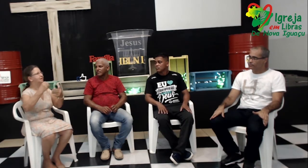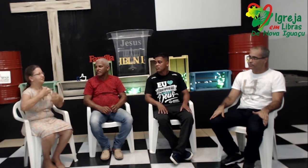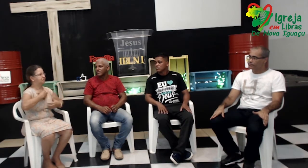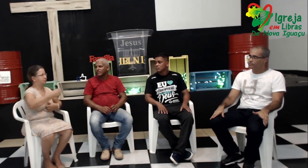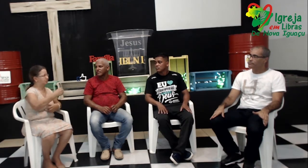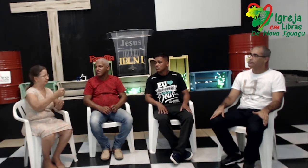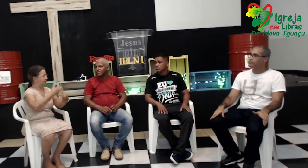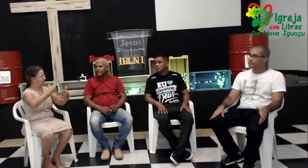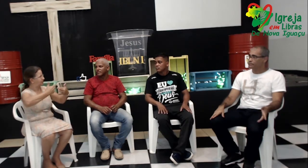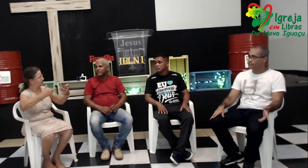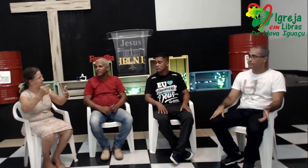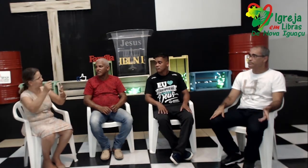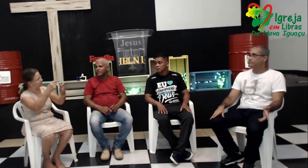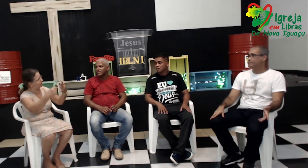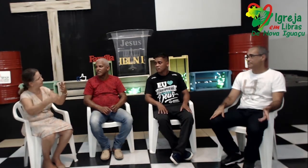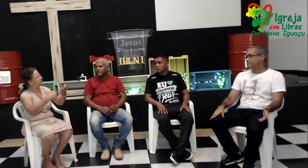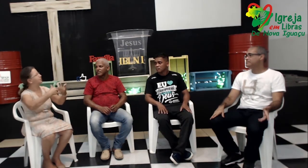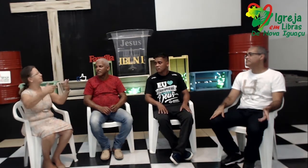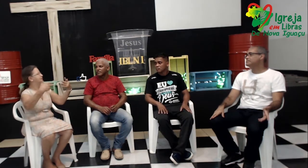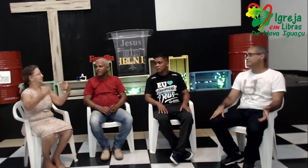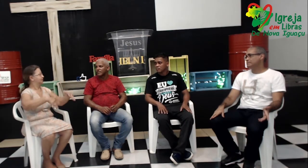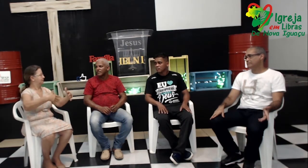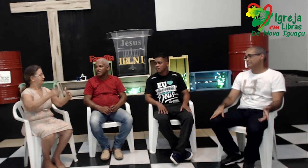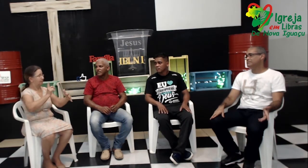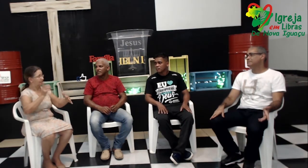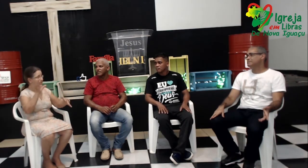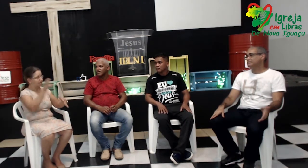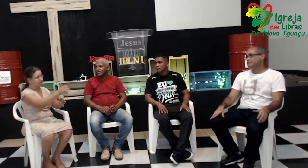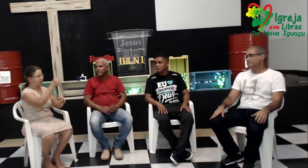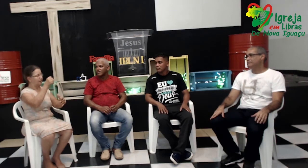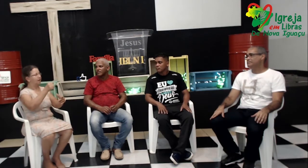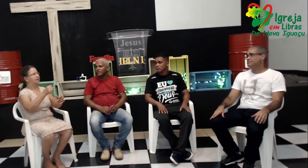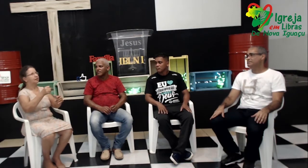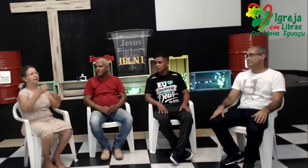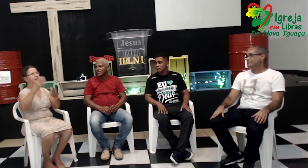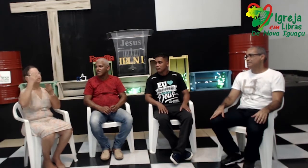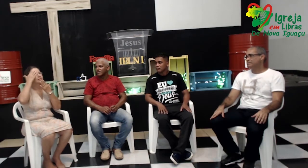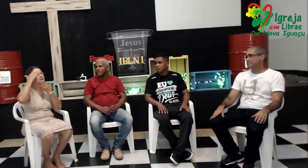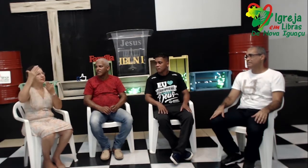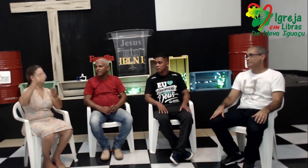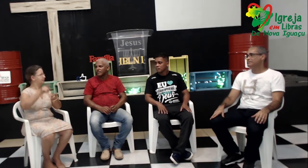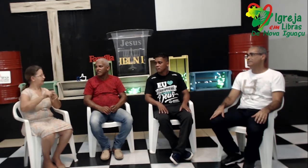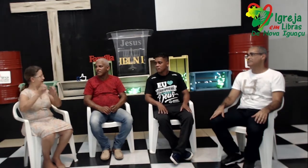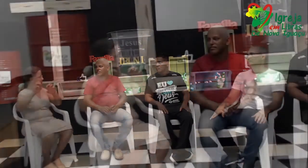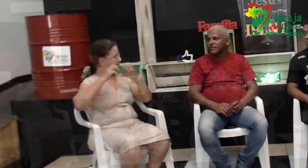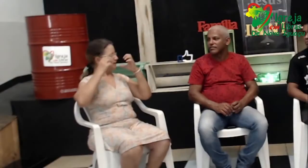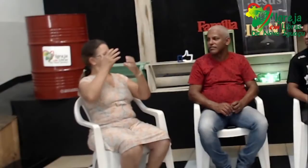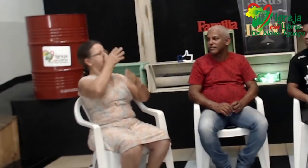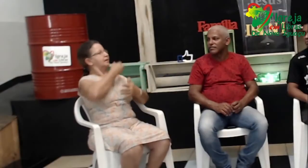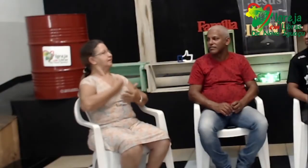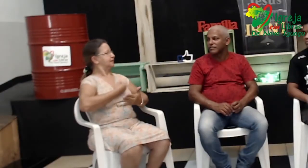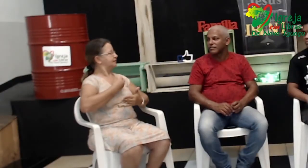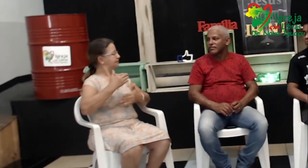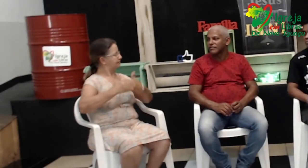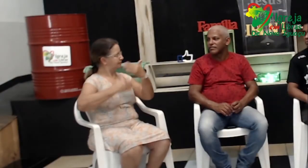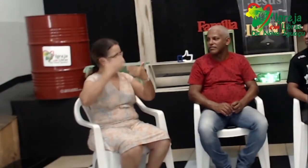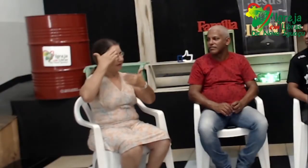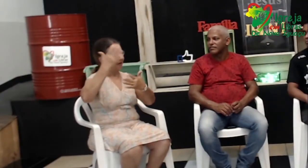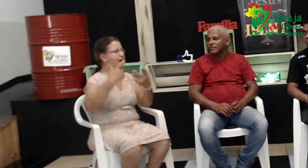da salvação. E elas acabam até se matando, cometendo suicídio, porque não tem salvação. Mas quando você